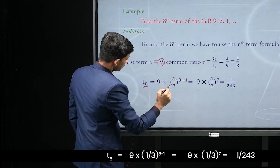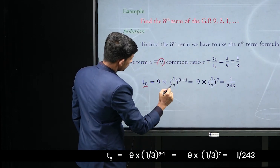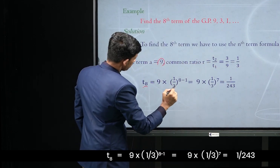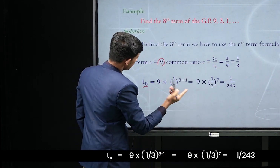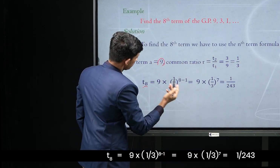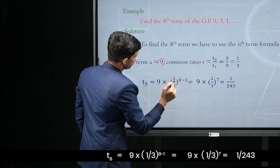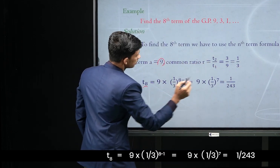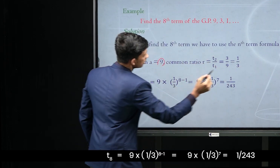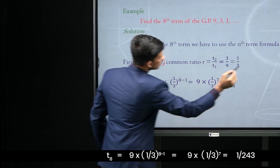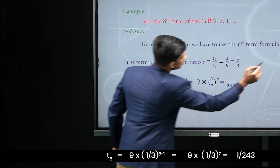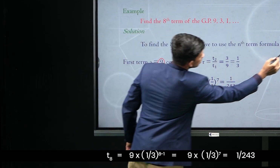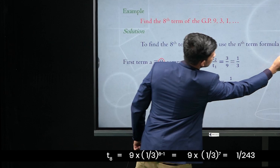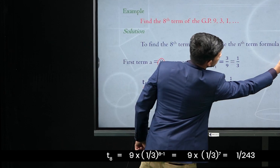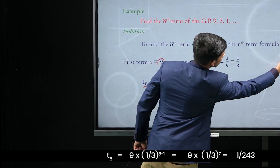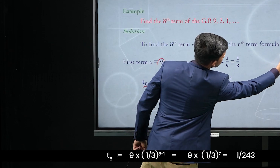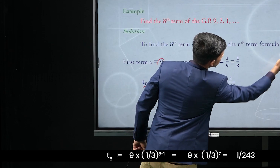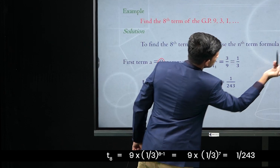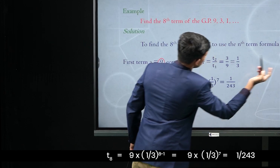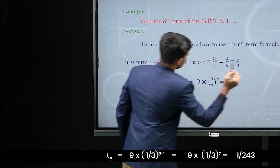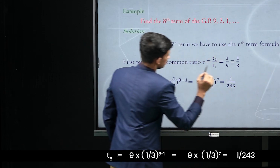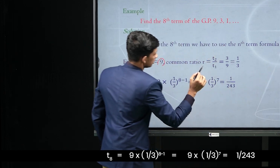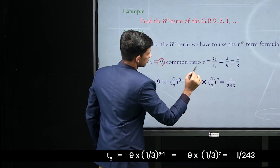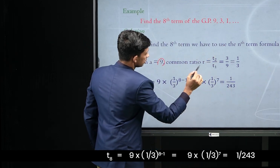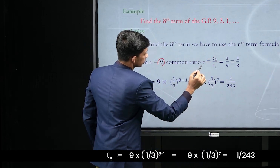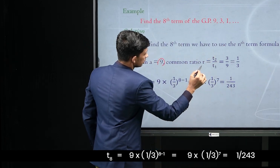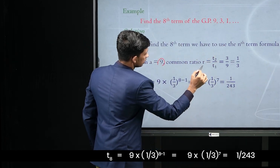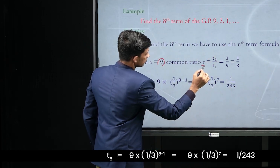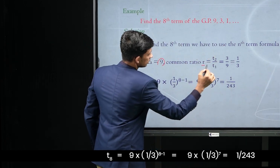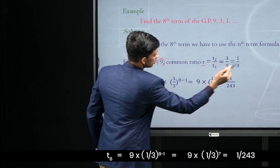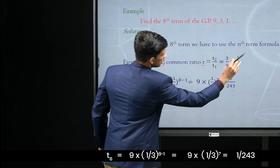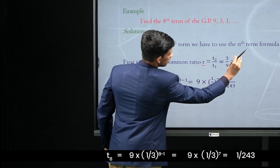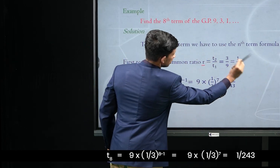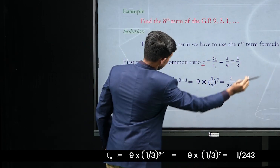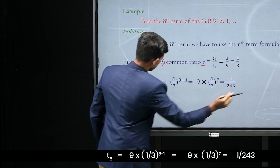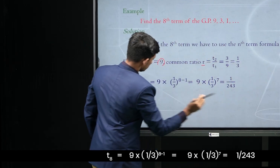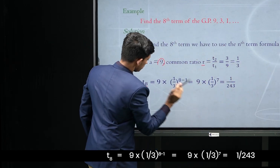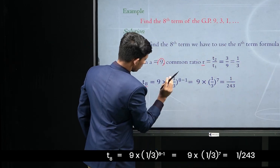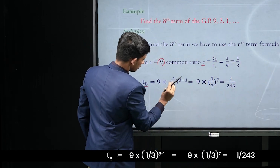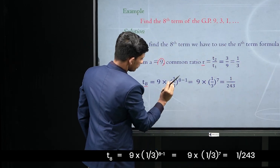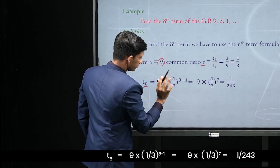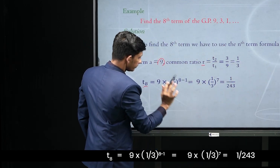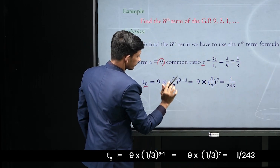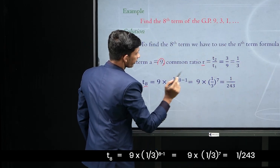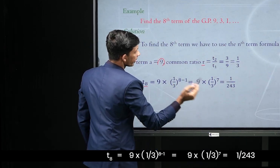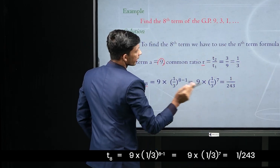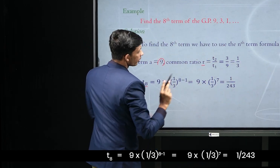ஈடு 9 பெருக்கல் அடைப்புக்குறிக்குள் 1 கீழ் 3 மேலிலக்கு 7